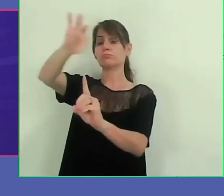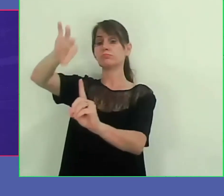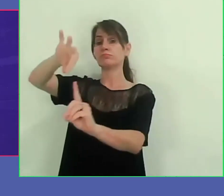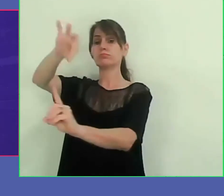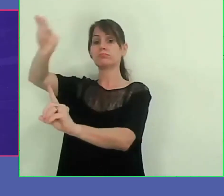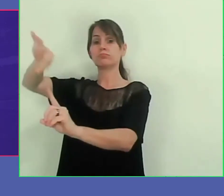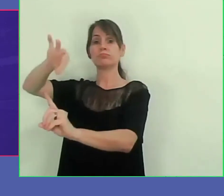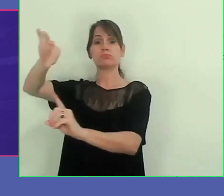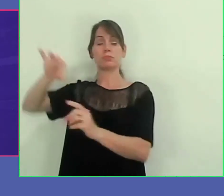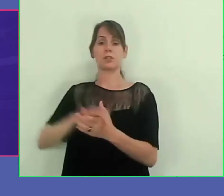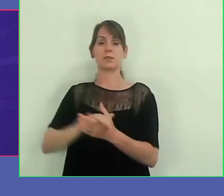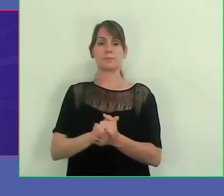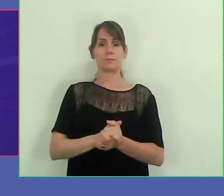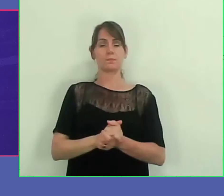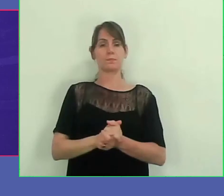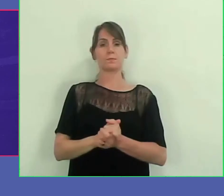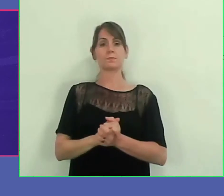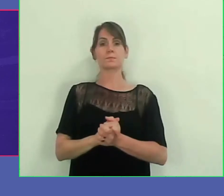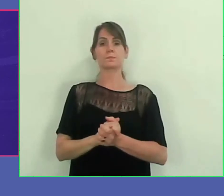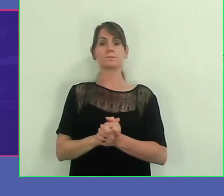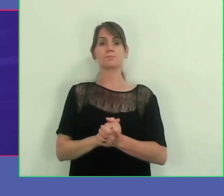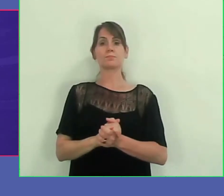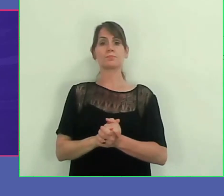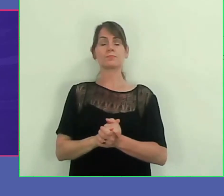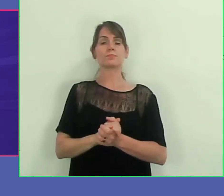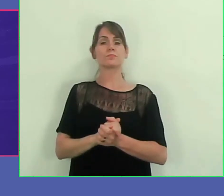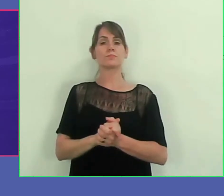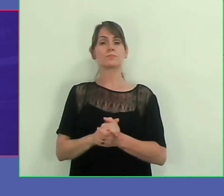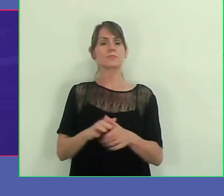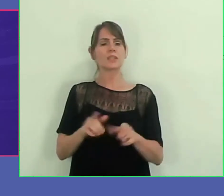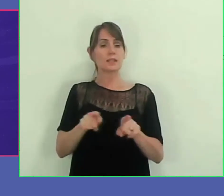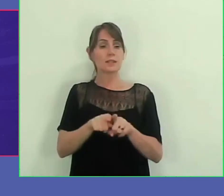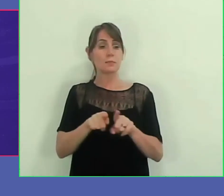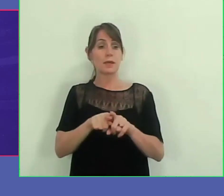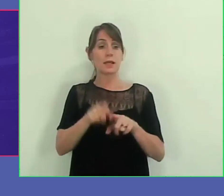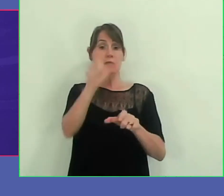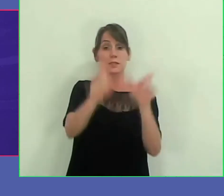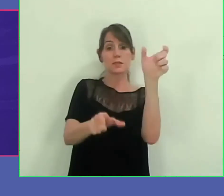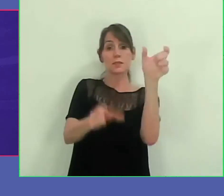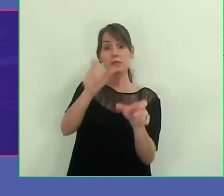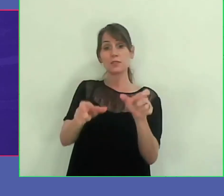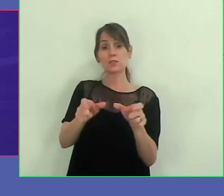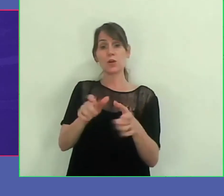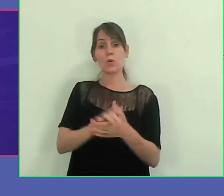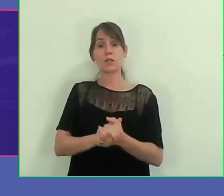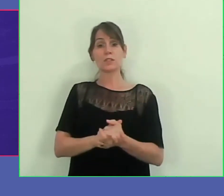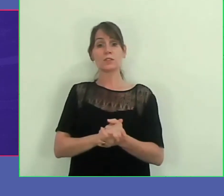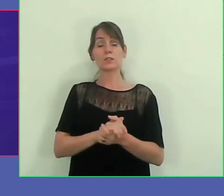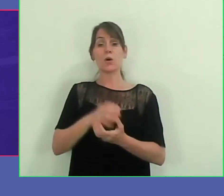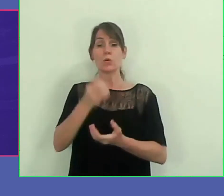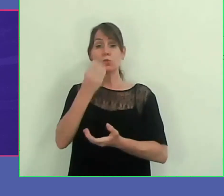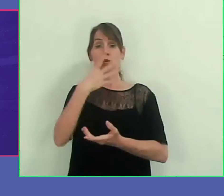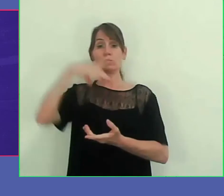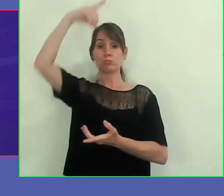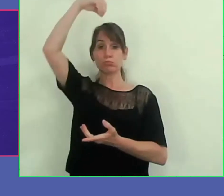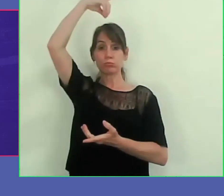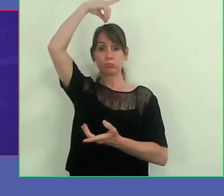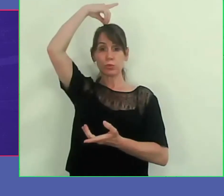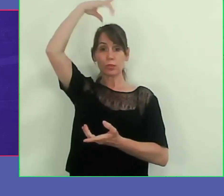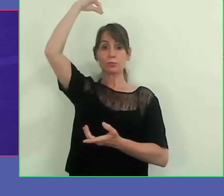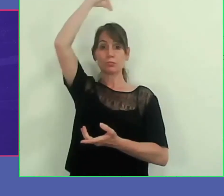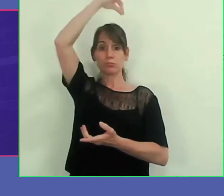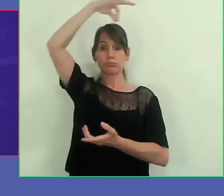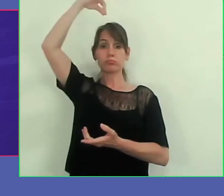admiraram-se, porque também sobre os gentios foi derramado o dom do Espírito Santo, pois